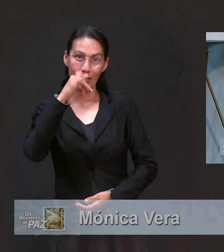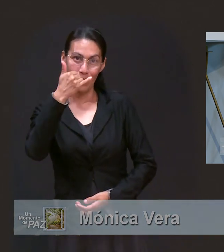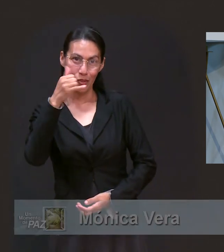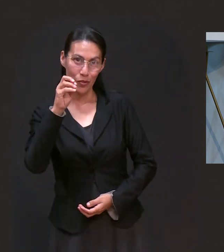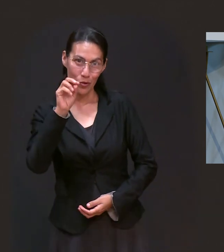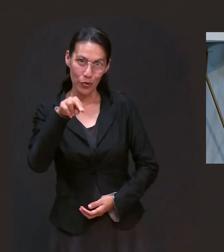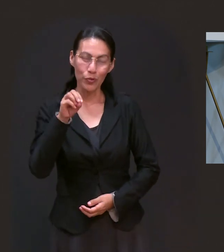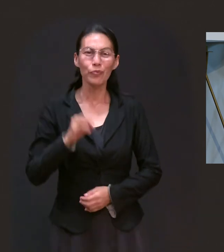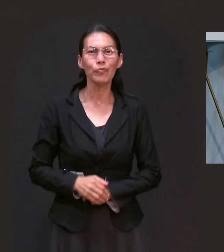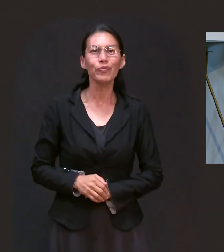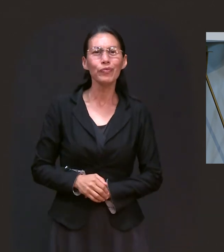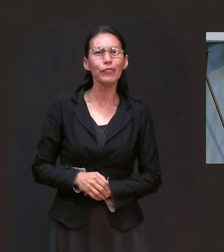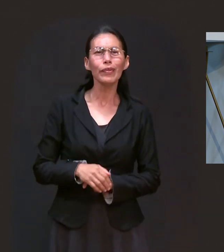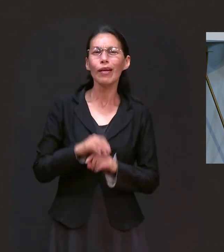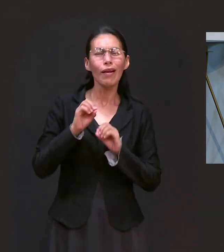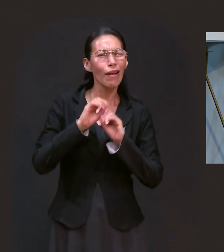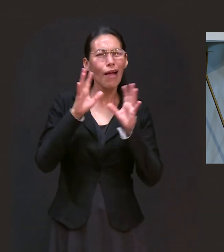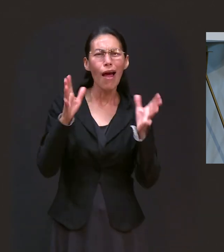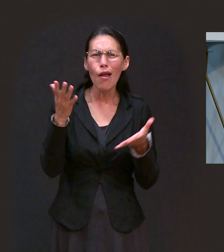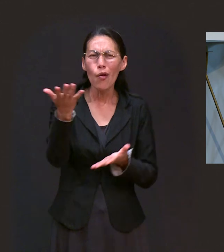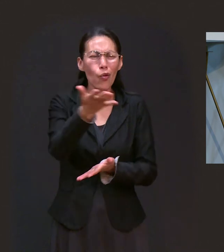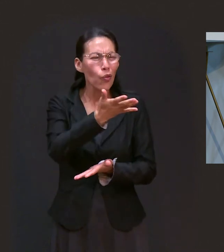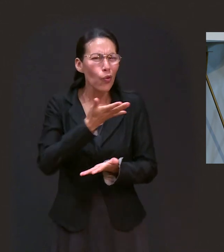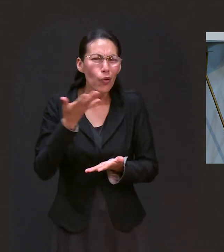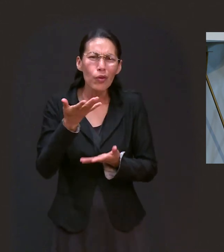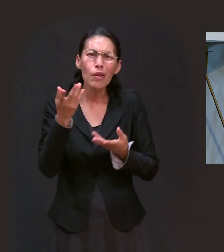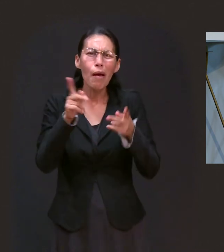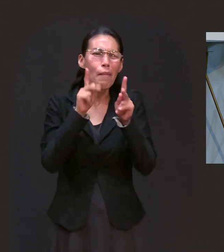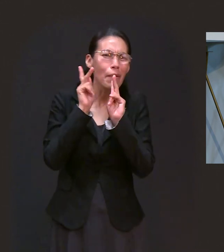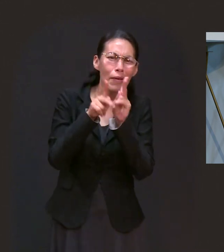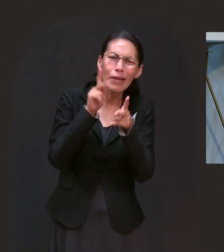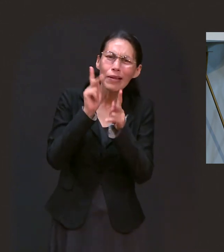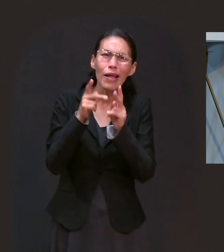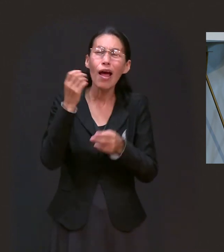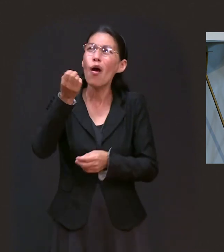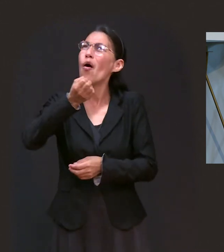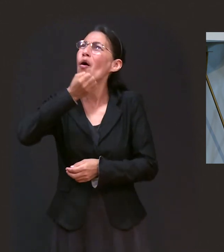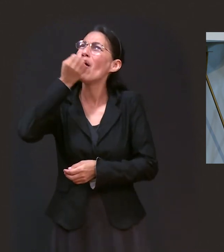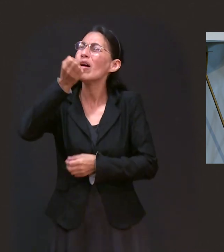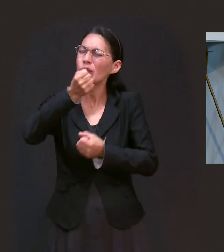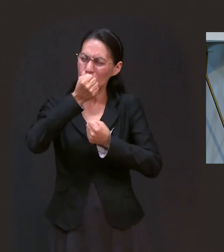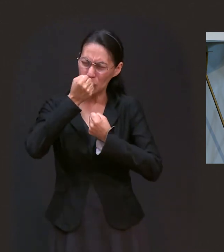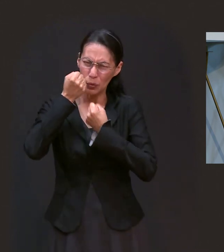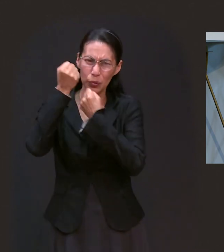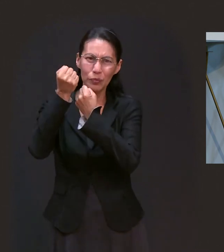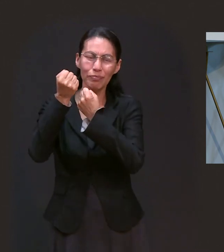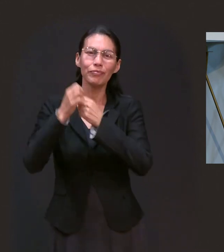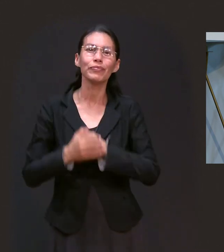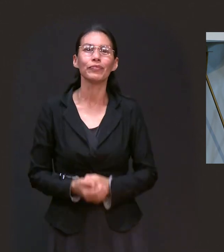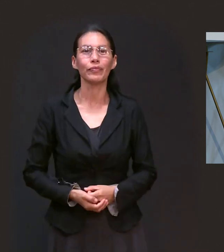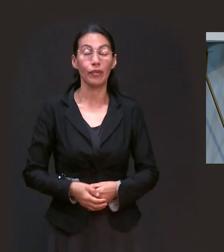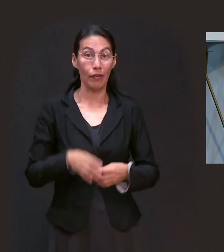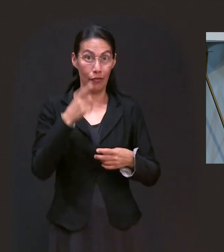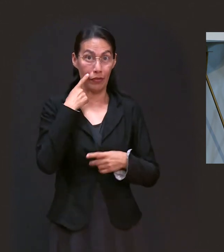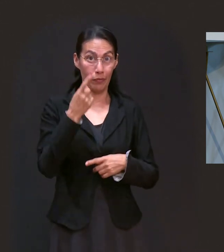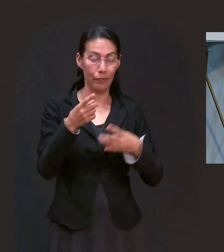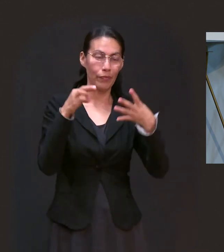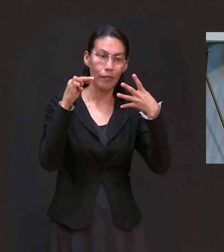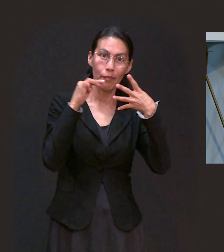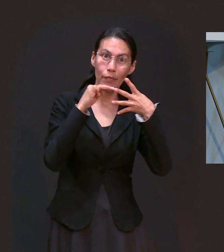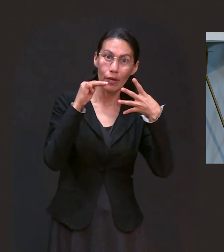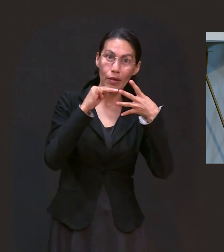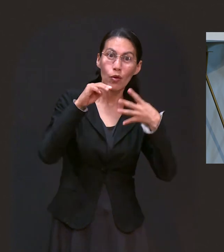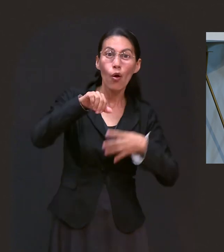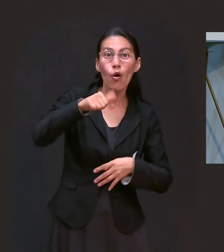desde luego para hablar del poder de la oración con ustedes en marcos 11